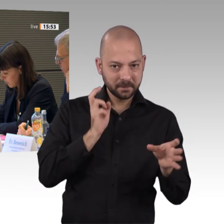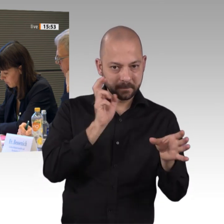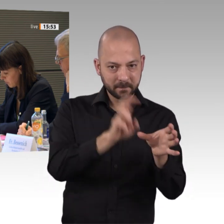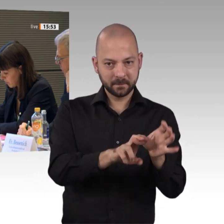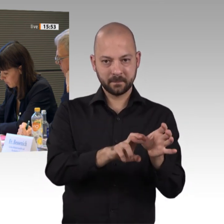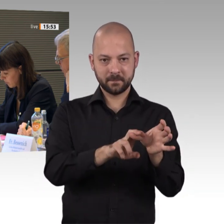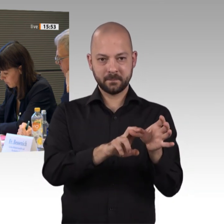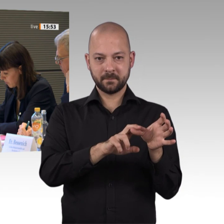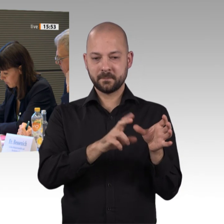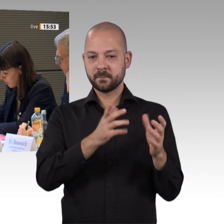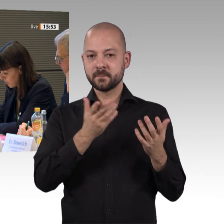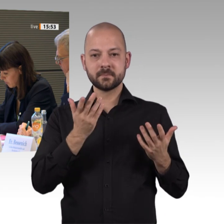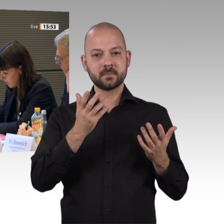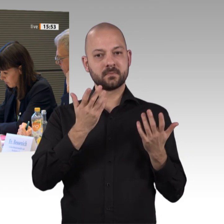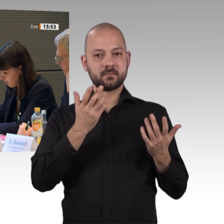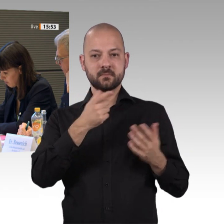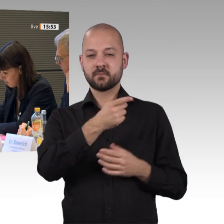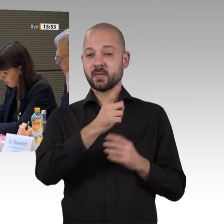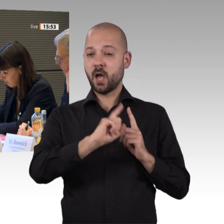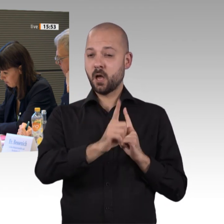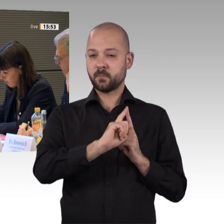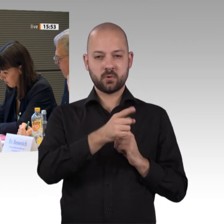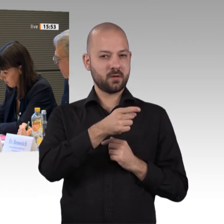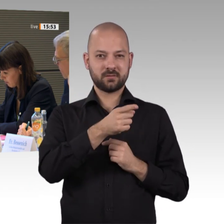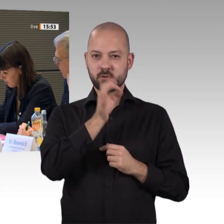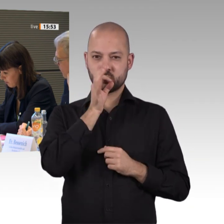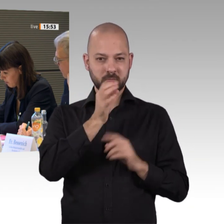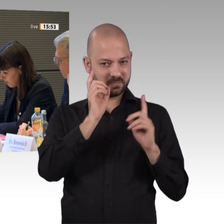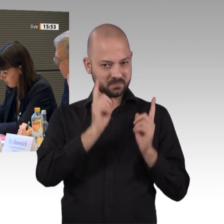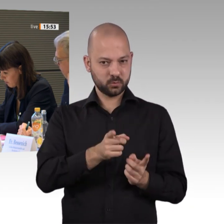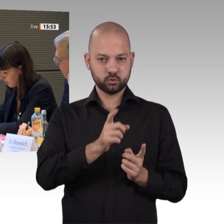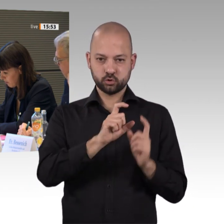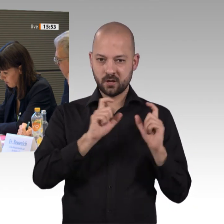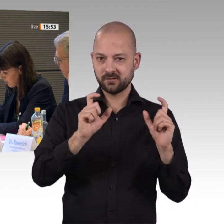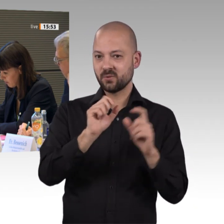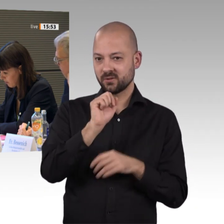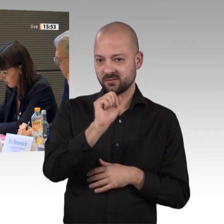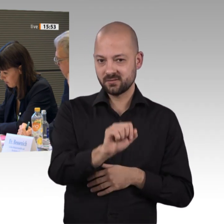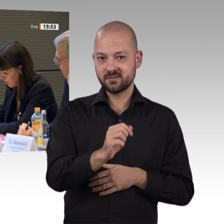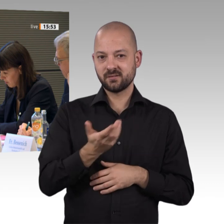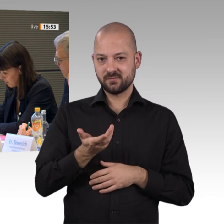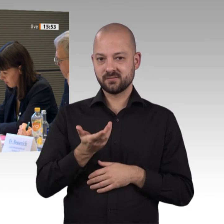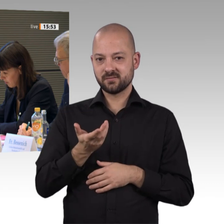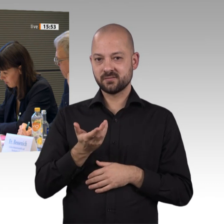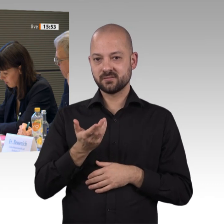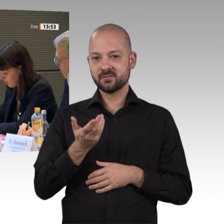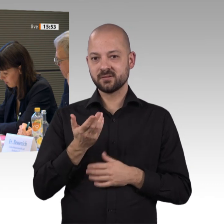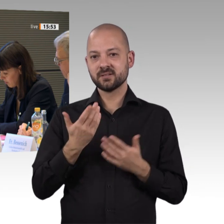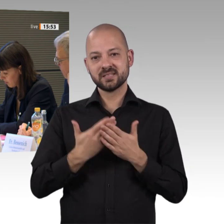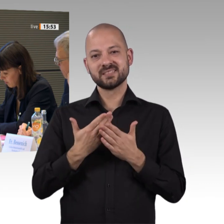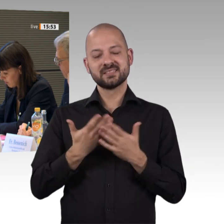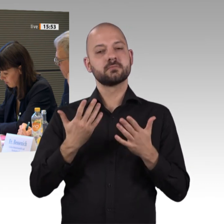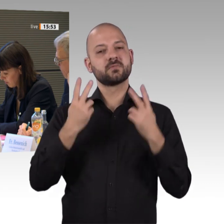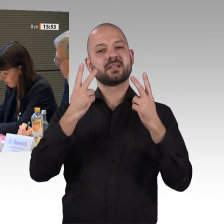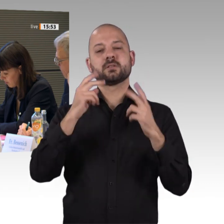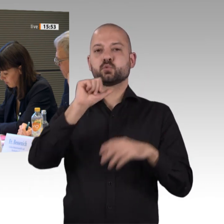und keine Sparregelung für die öffentliche Hand. Und wer in das Heim muss, weil er ambulant nicht mehr